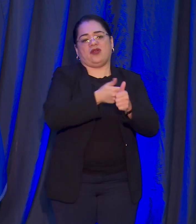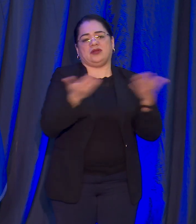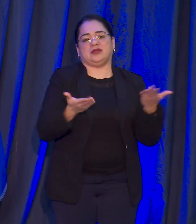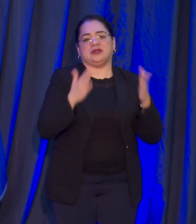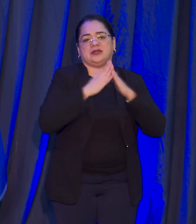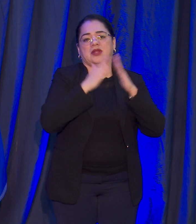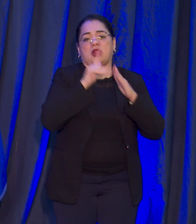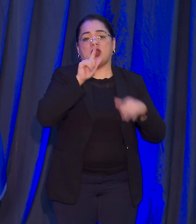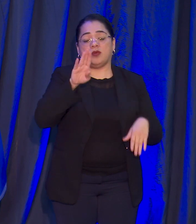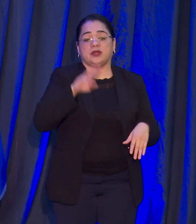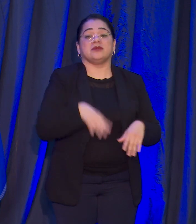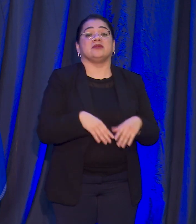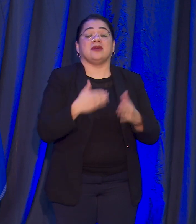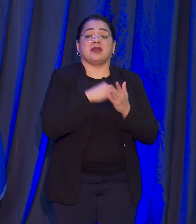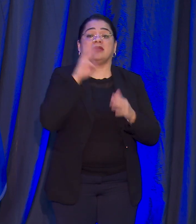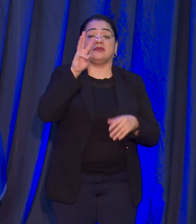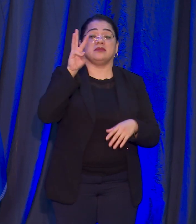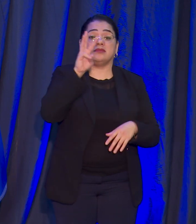la web es